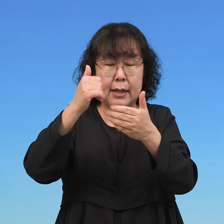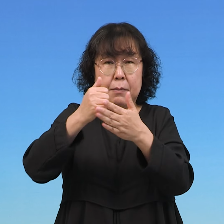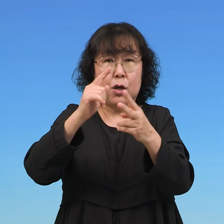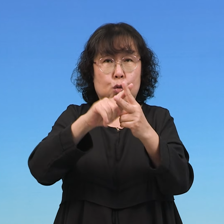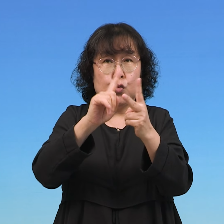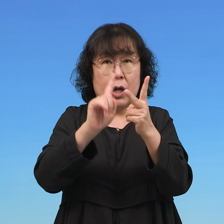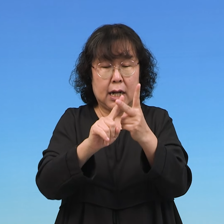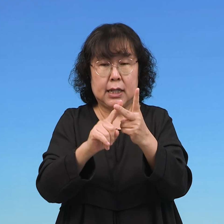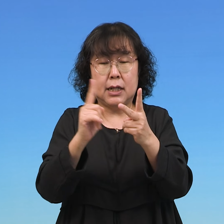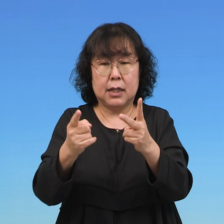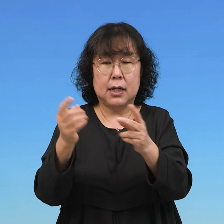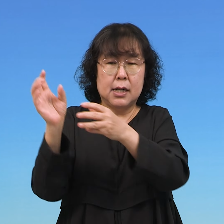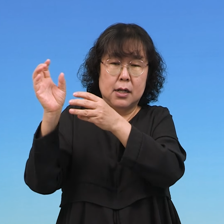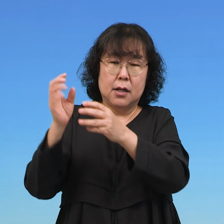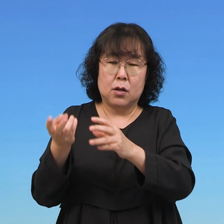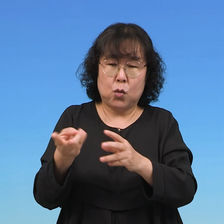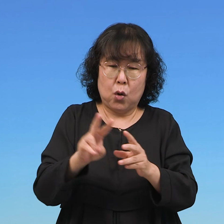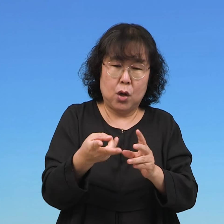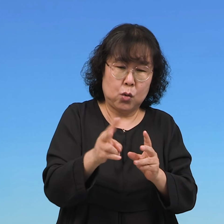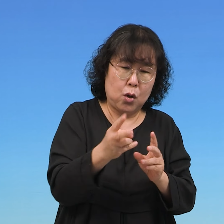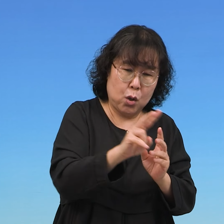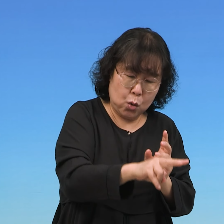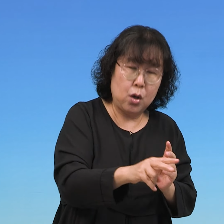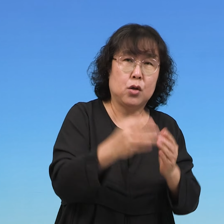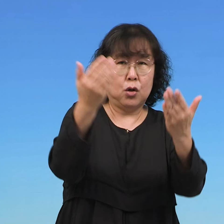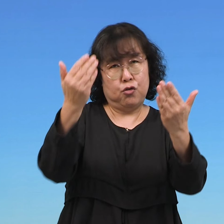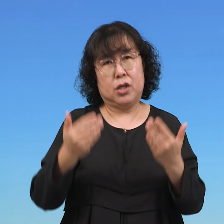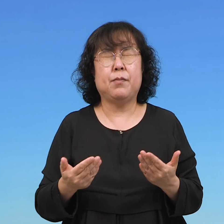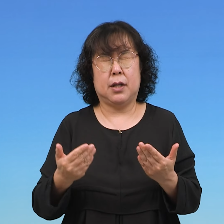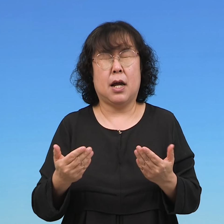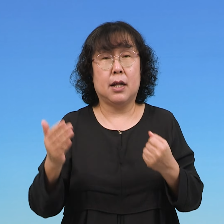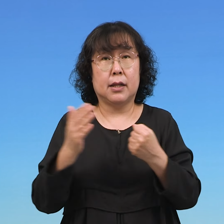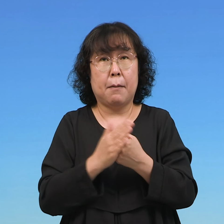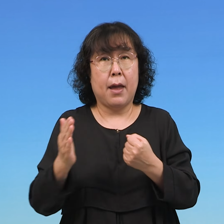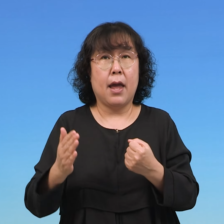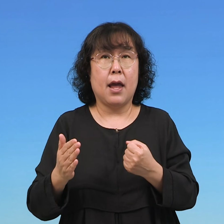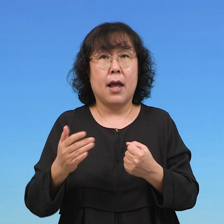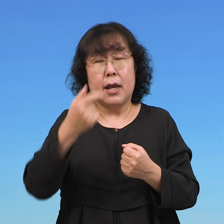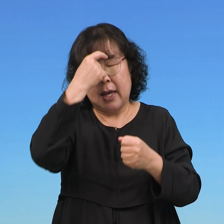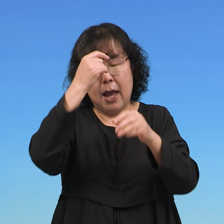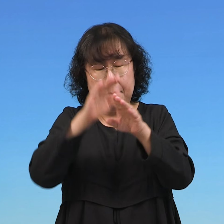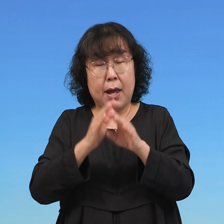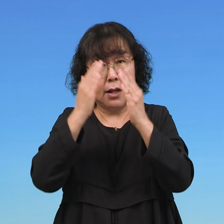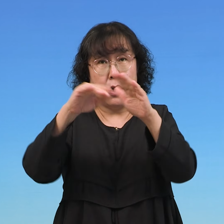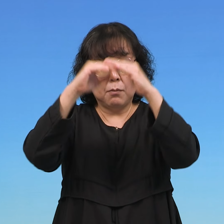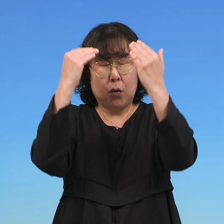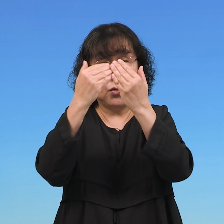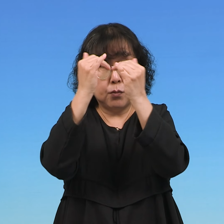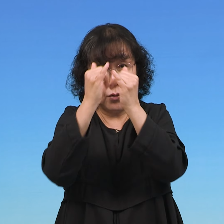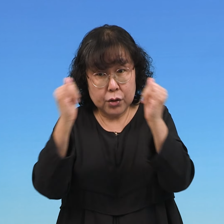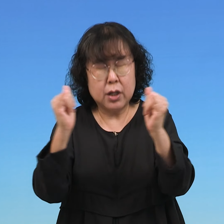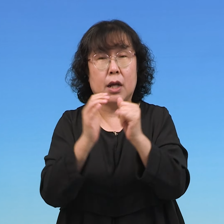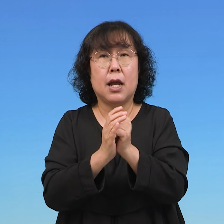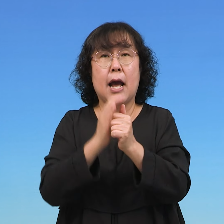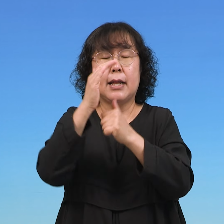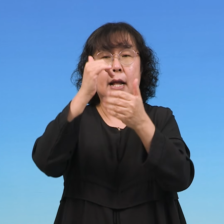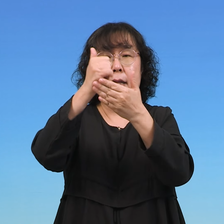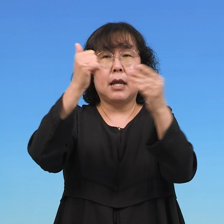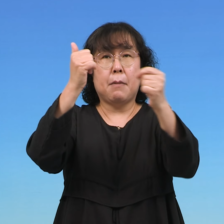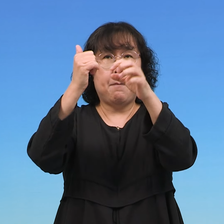그랬습니다. 오늘 예배드리는 모든 성도님들이 하나님 앞에서 주시는 이